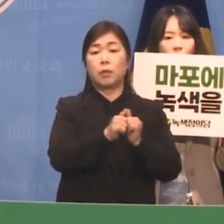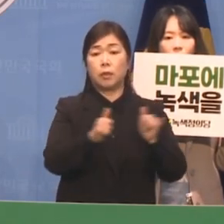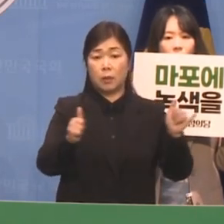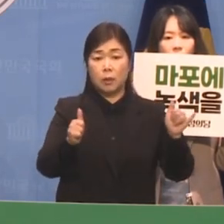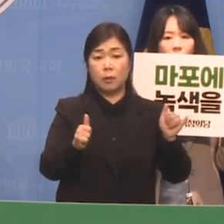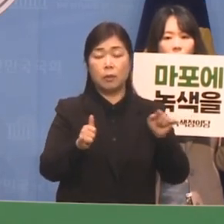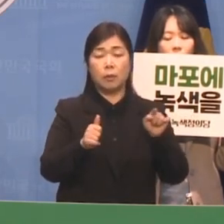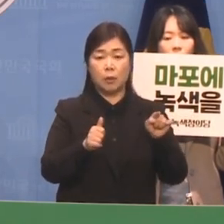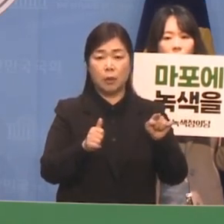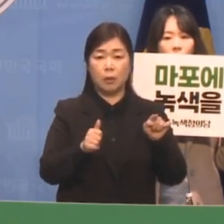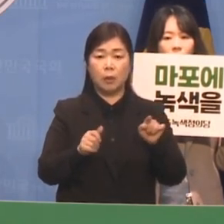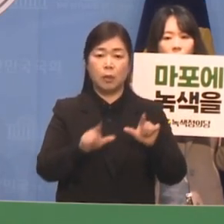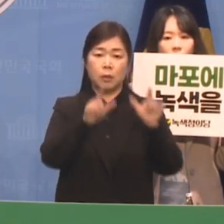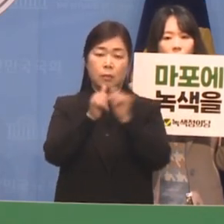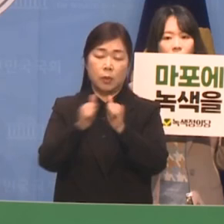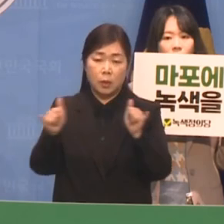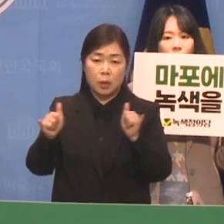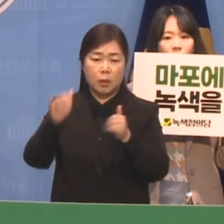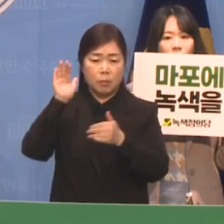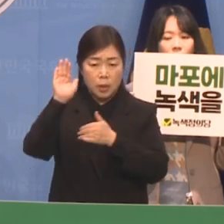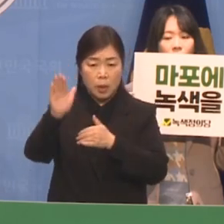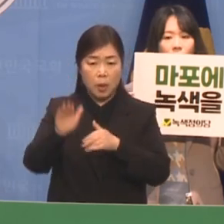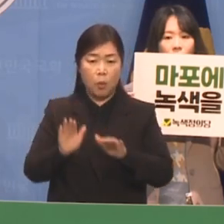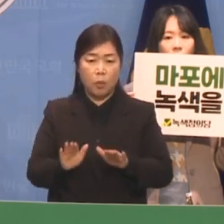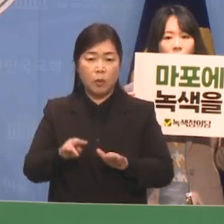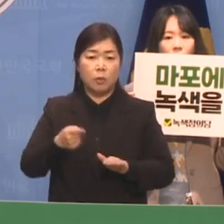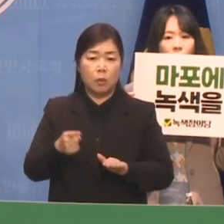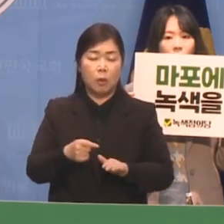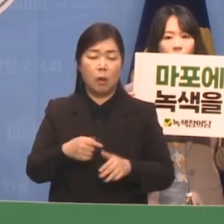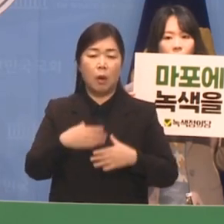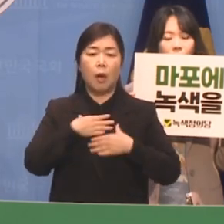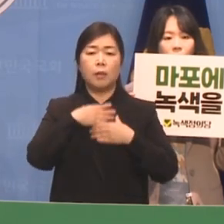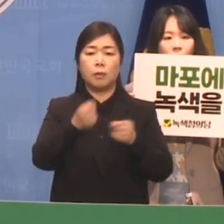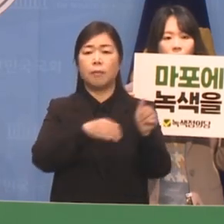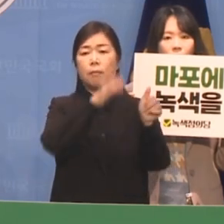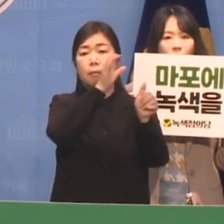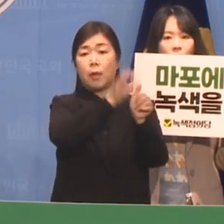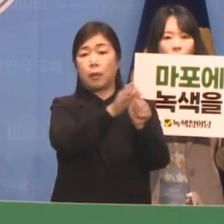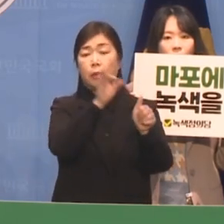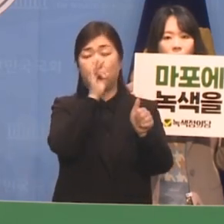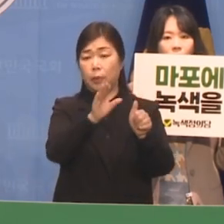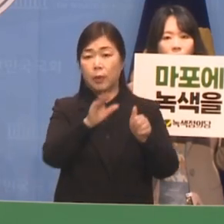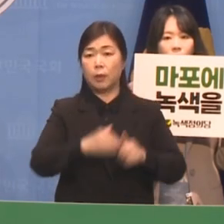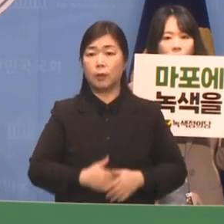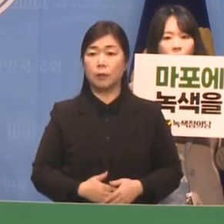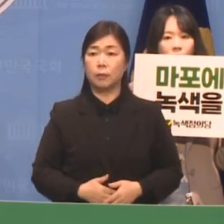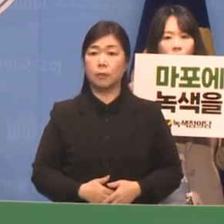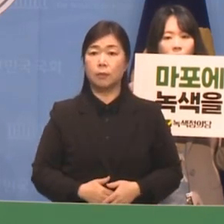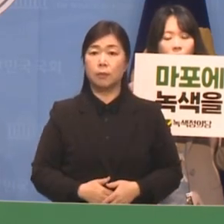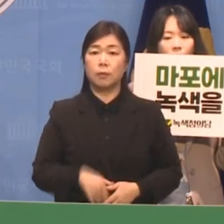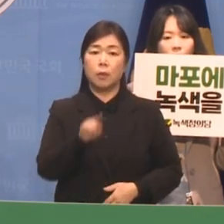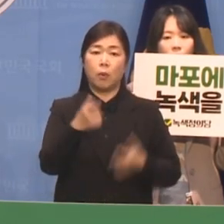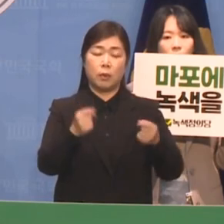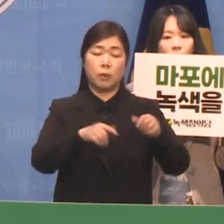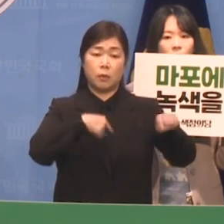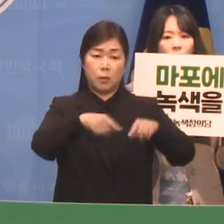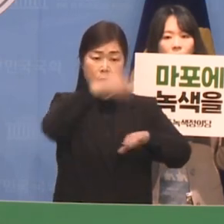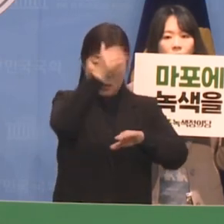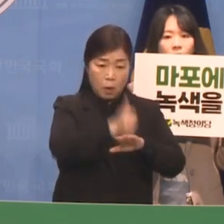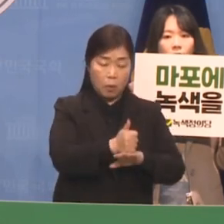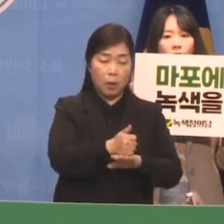미래는 물론이고 오늘 하루조차 맘 편히 맡길 수 없습니다. 이런 정치 결과에